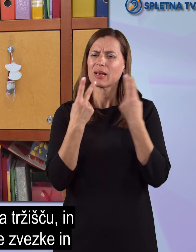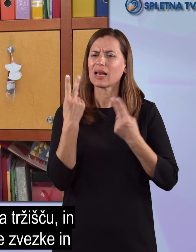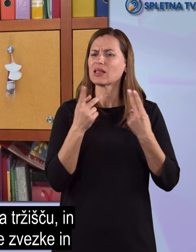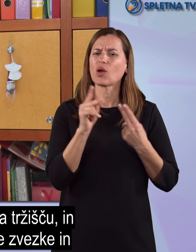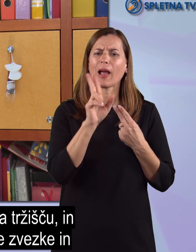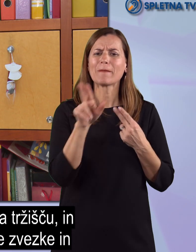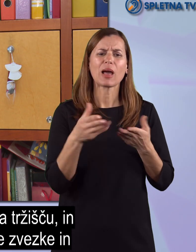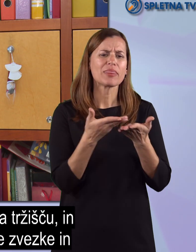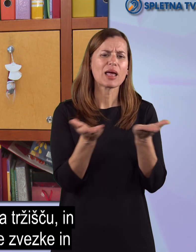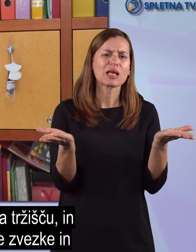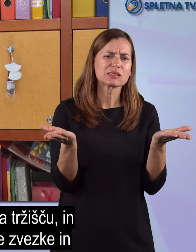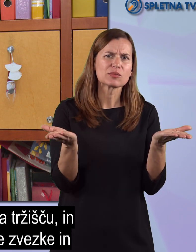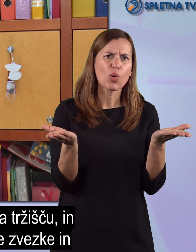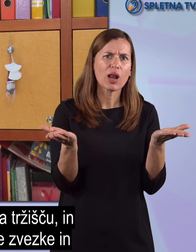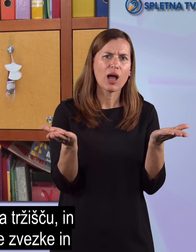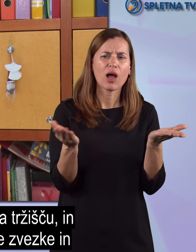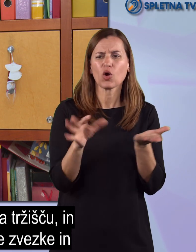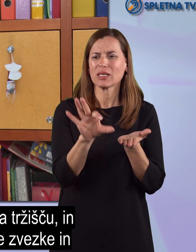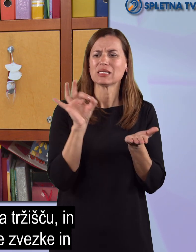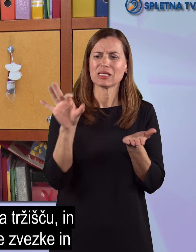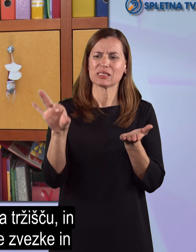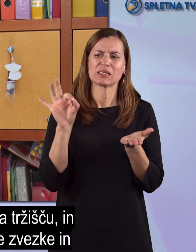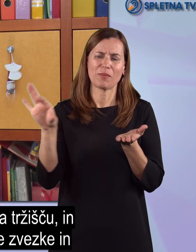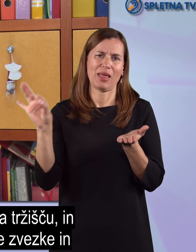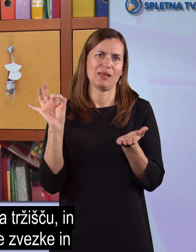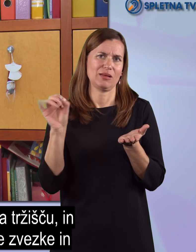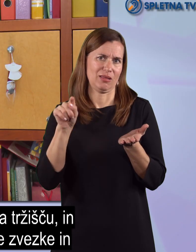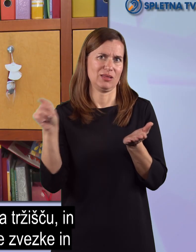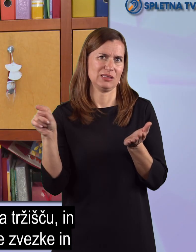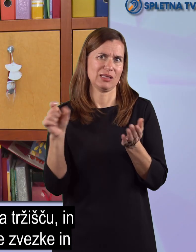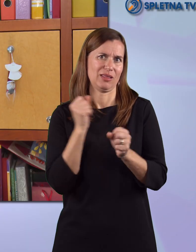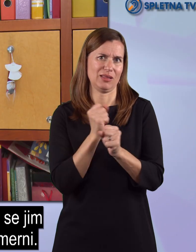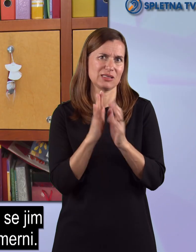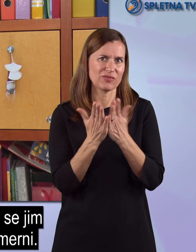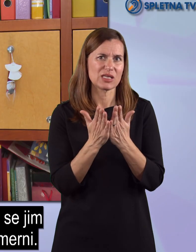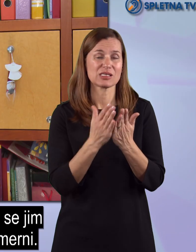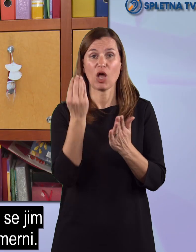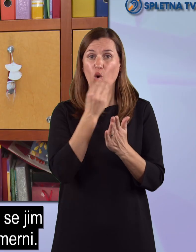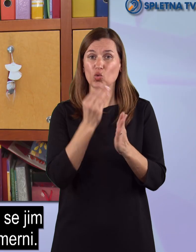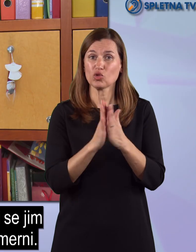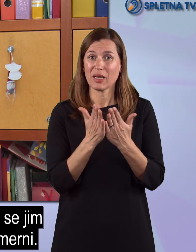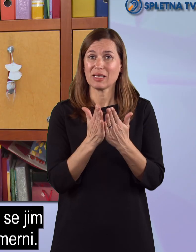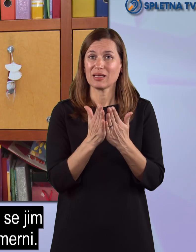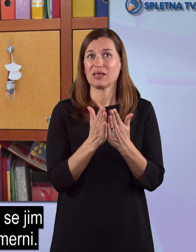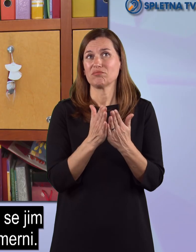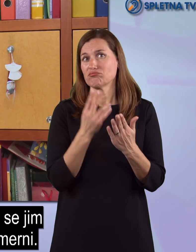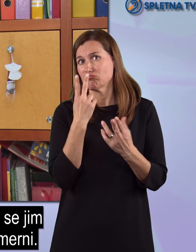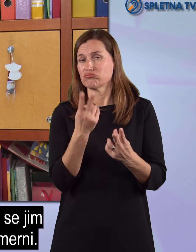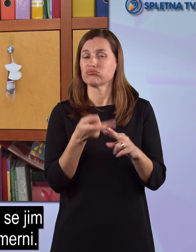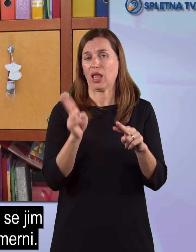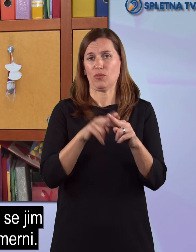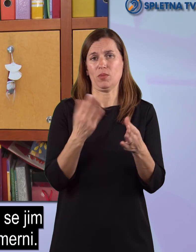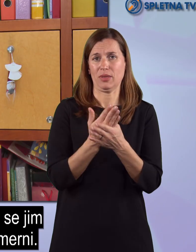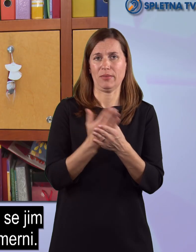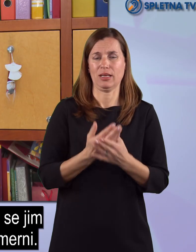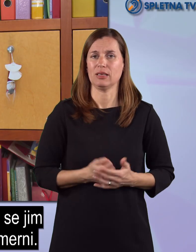je na razpolago na tržišču in izberejo tiste delovne zvezke in tudi učbenike, ki se zdijo najbolj primerni.